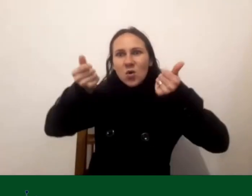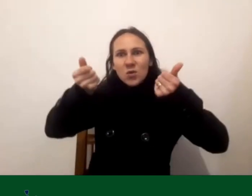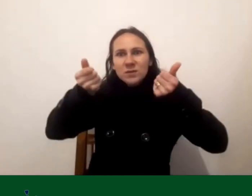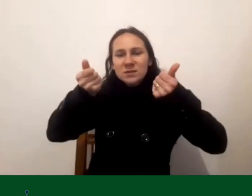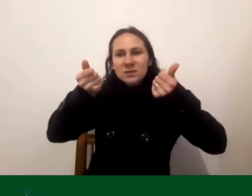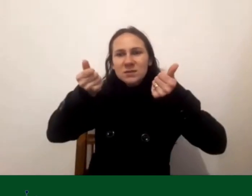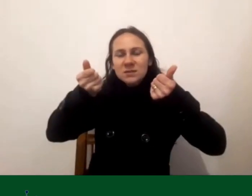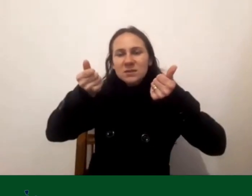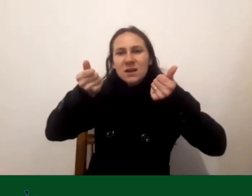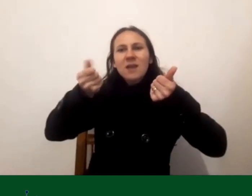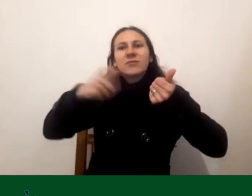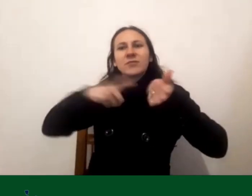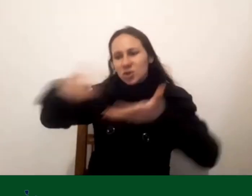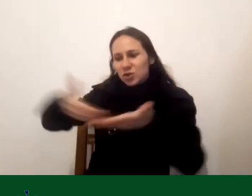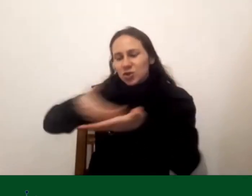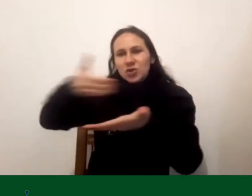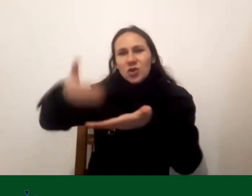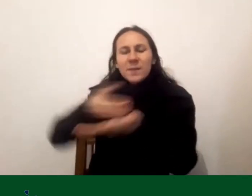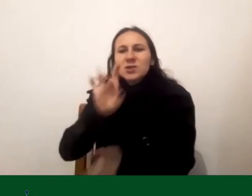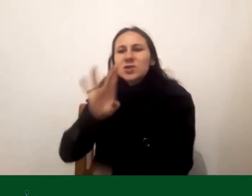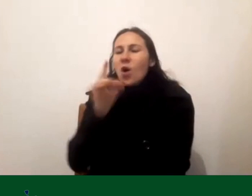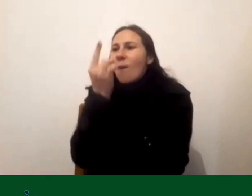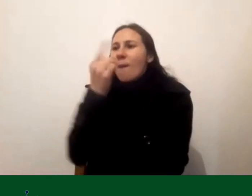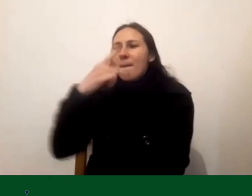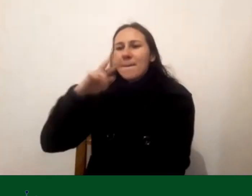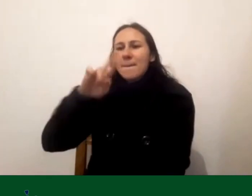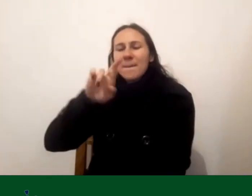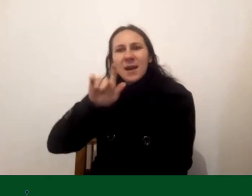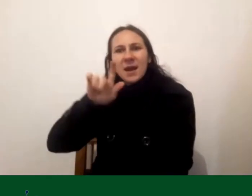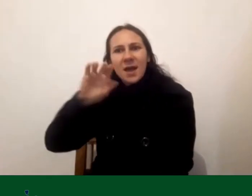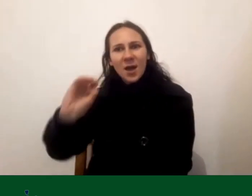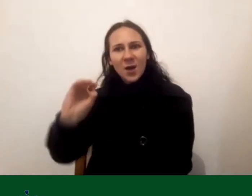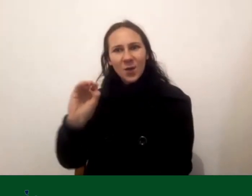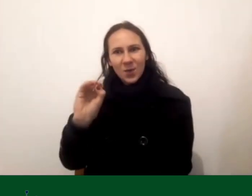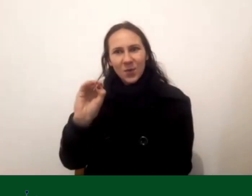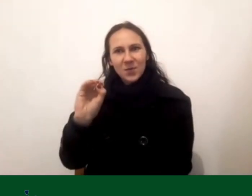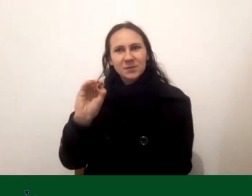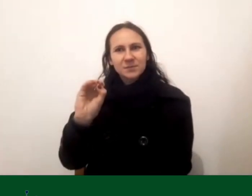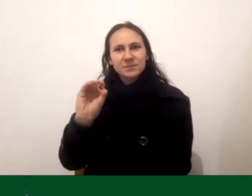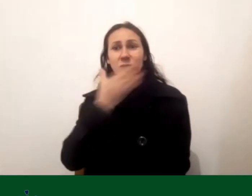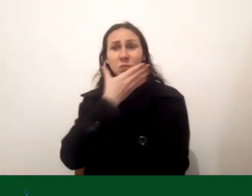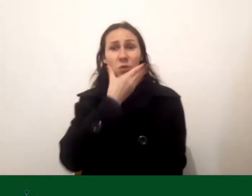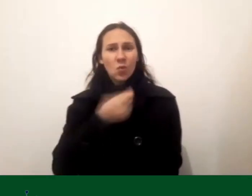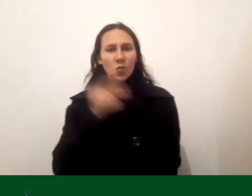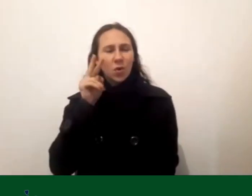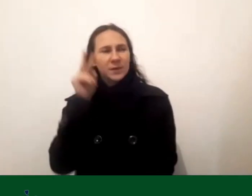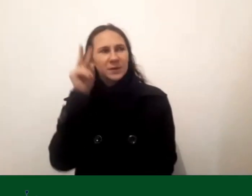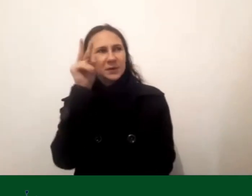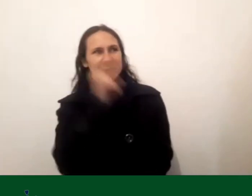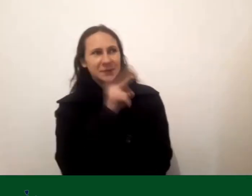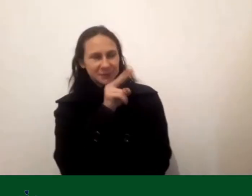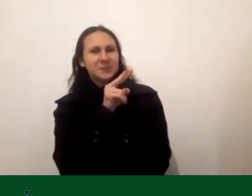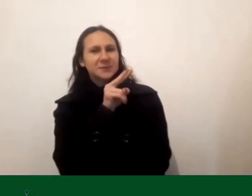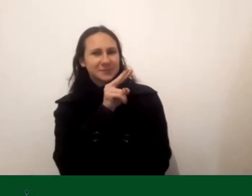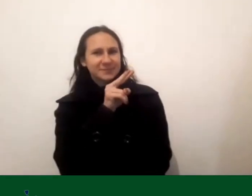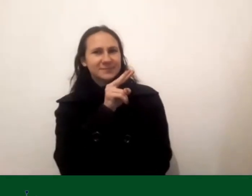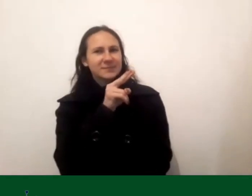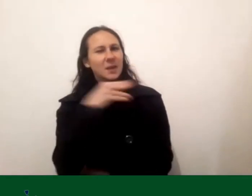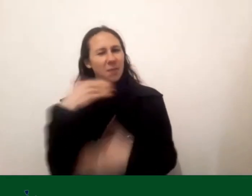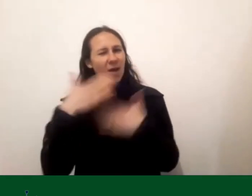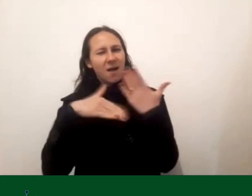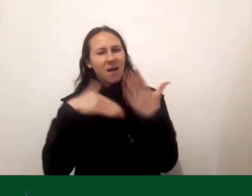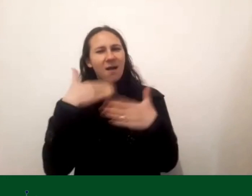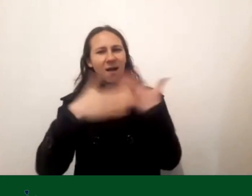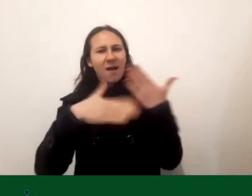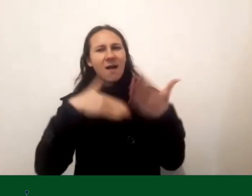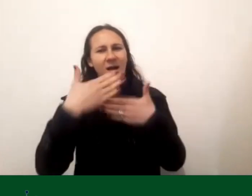fazendo uma sopa só com um prego." E ele olhou para ela e disse, depois de passado um tempinho de ter